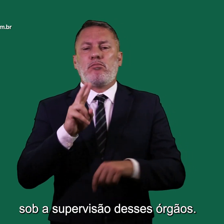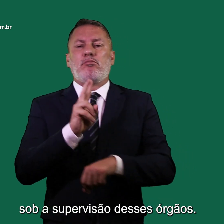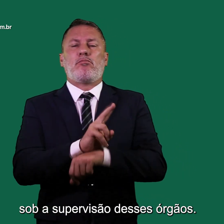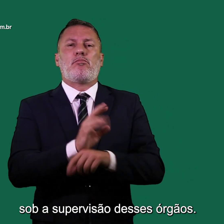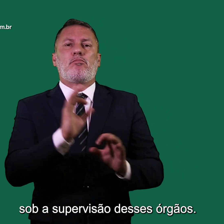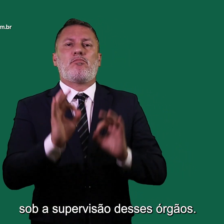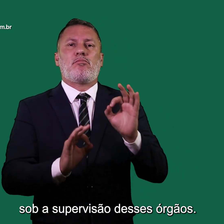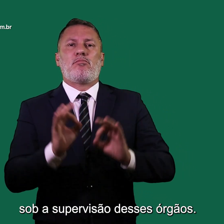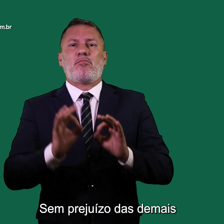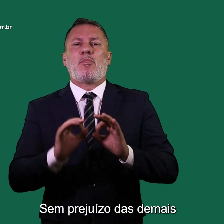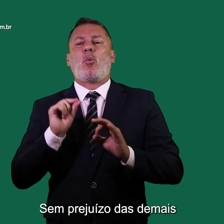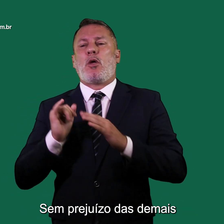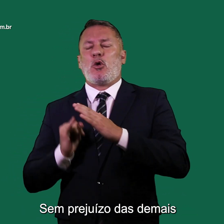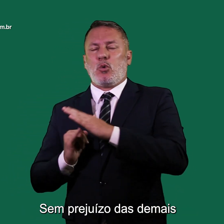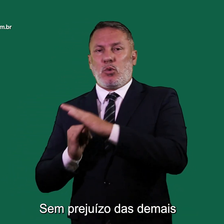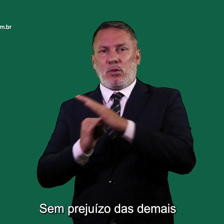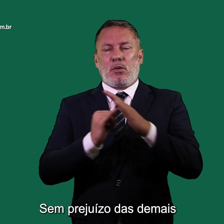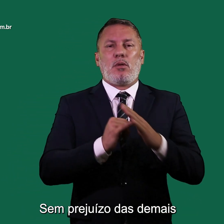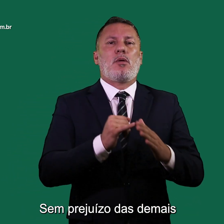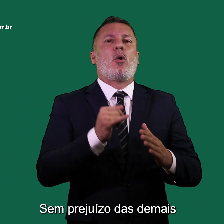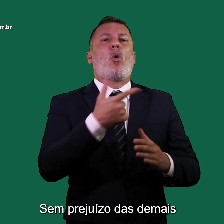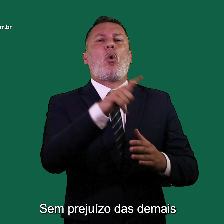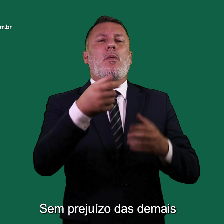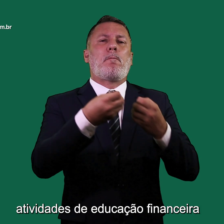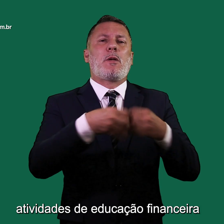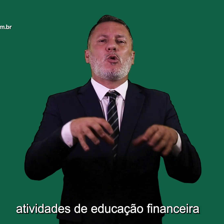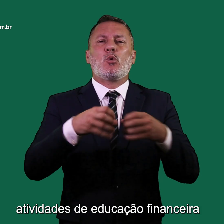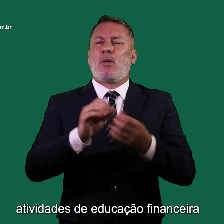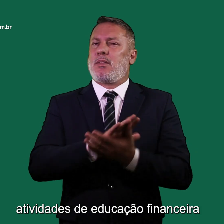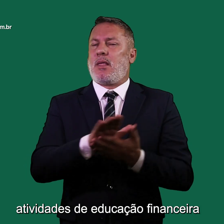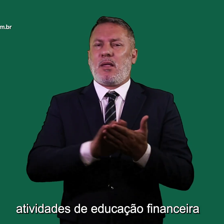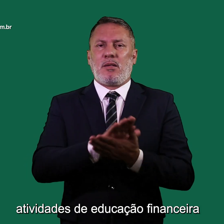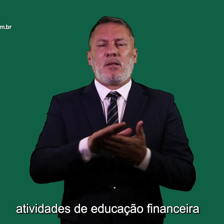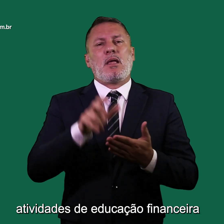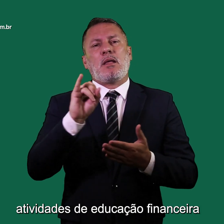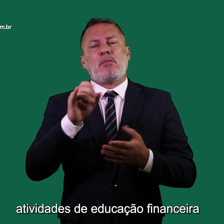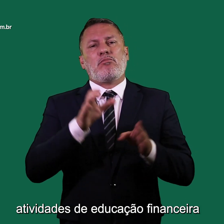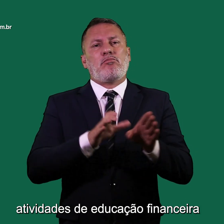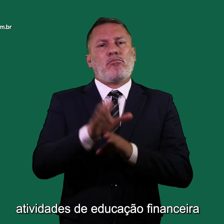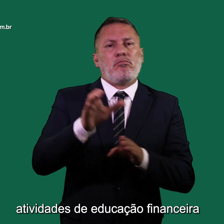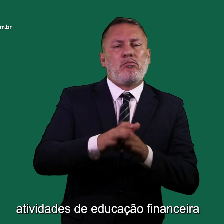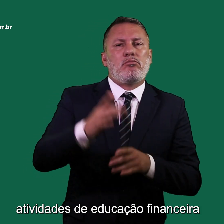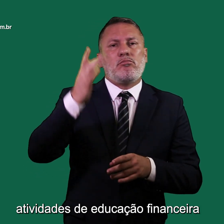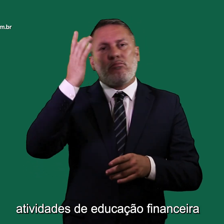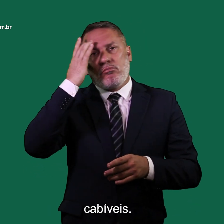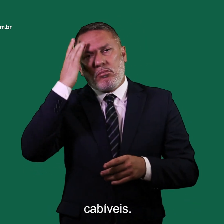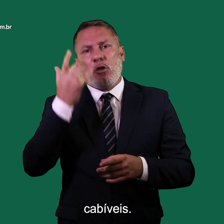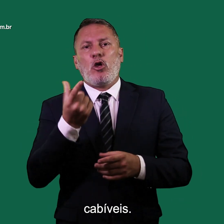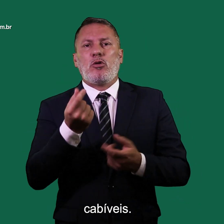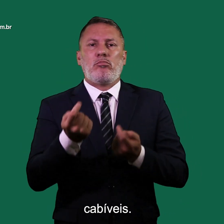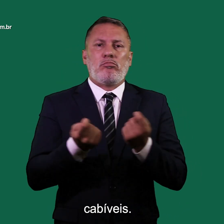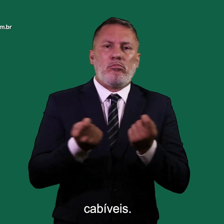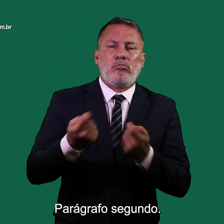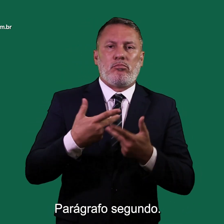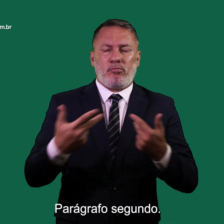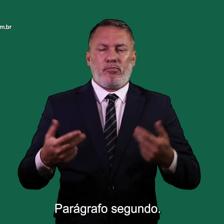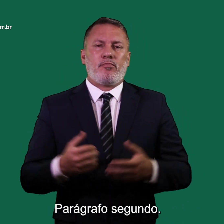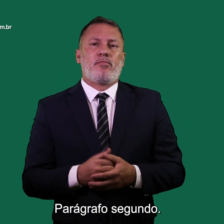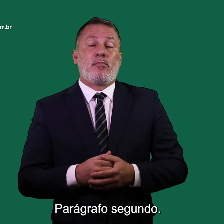desses órgãos, sem prejuízo das demais atividades de reeducação financeira cabíveis. Parágrafo